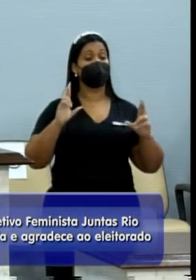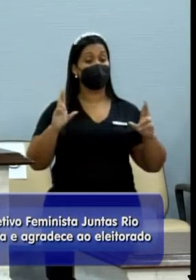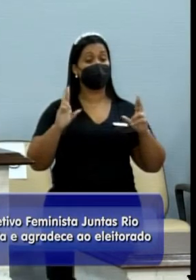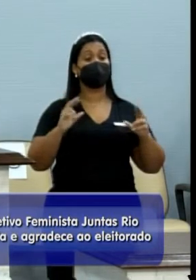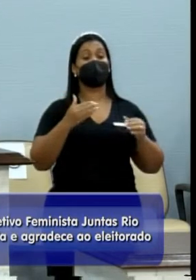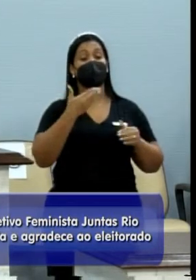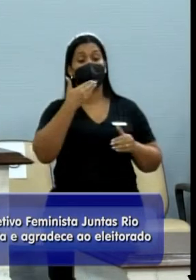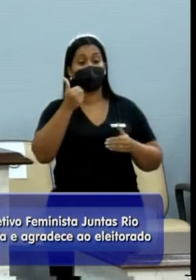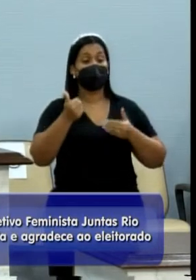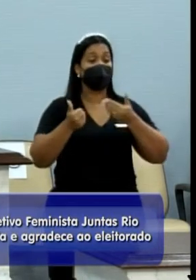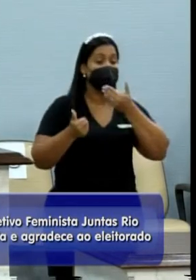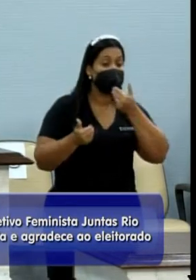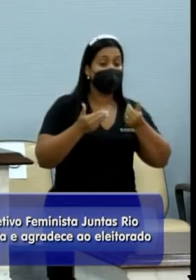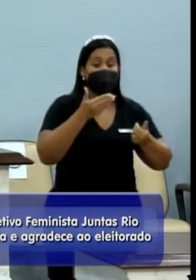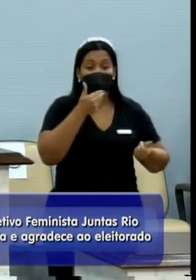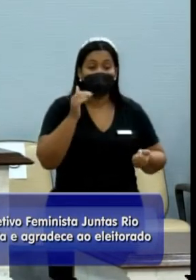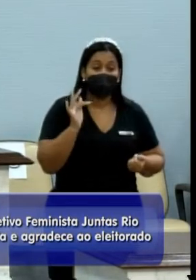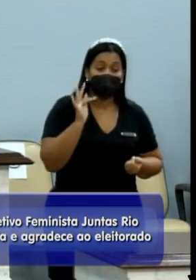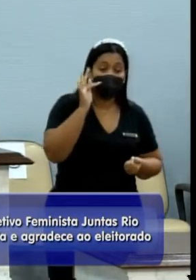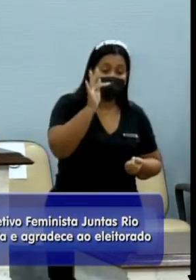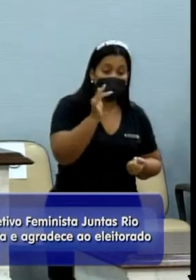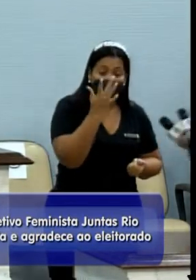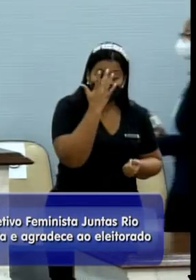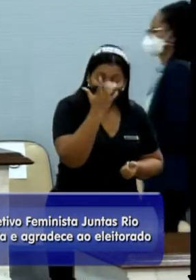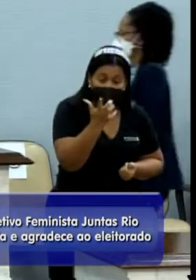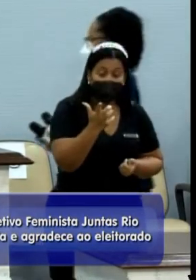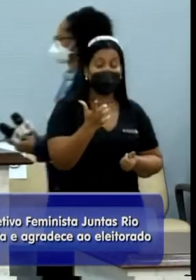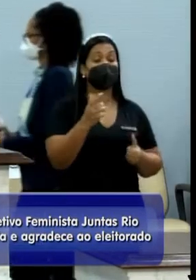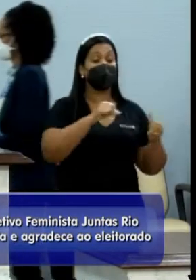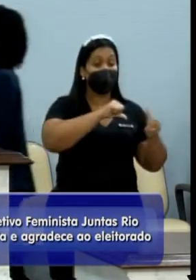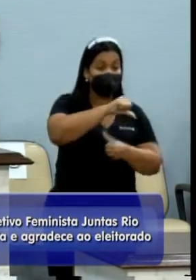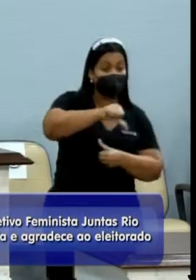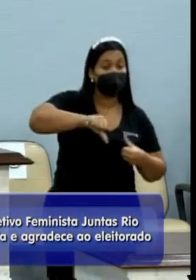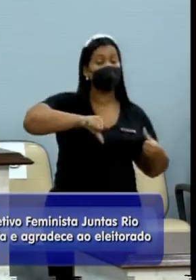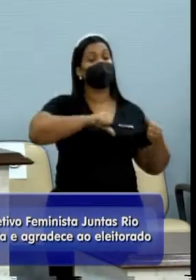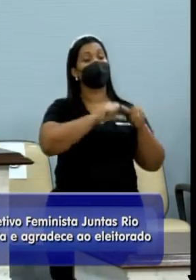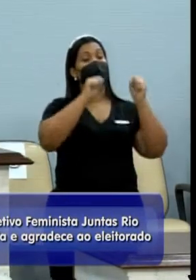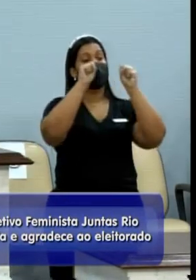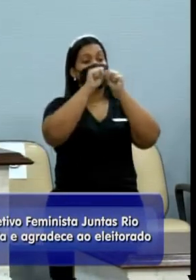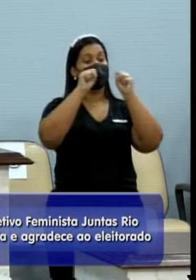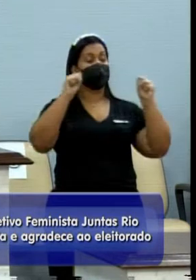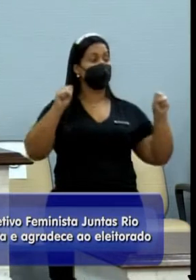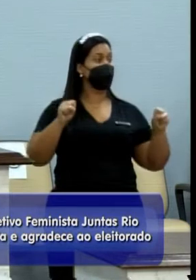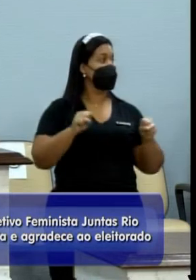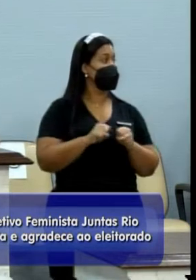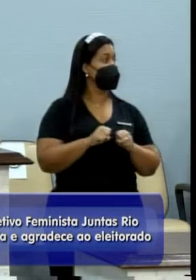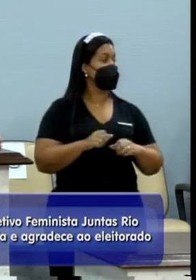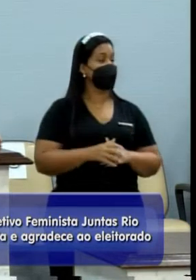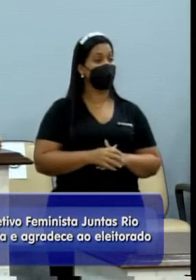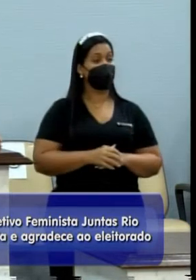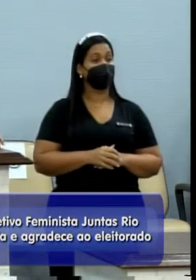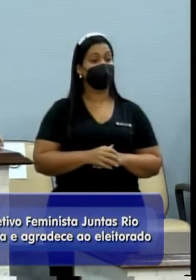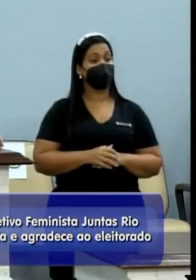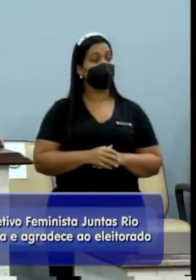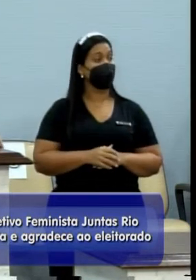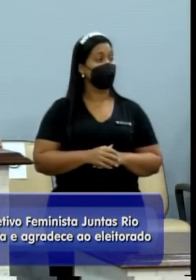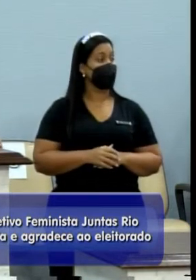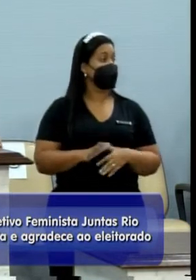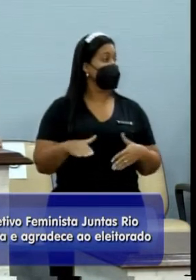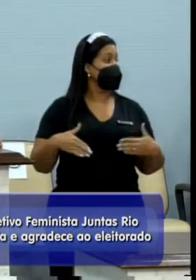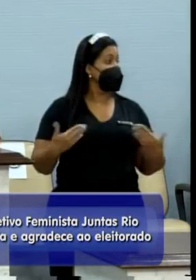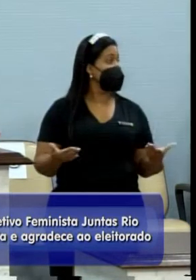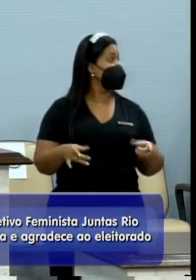pouquinho o amanhã, até que a gente mude completamente esse sistema. E não